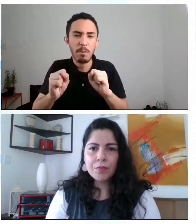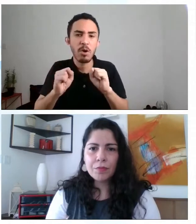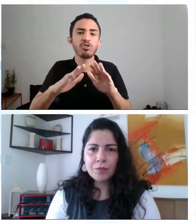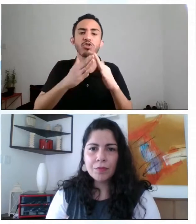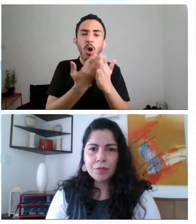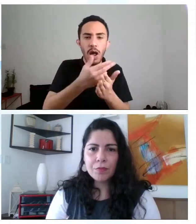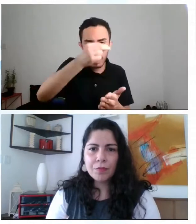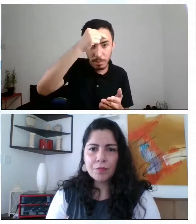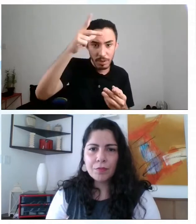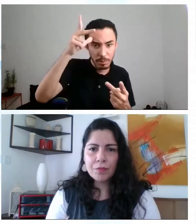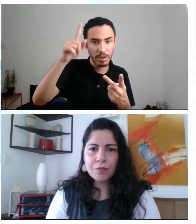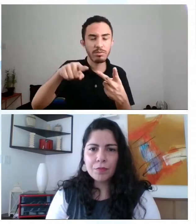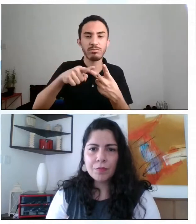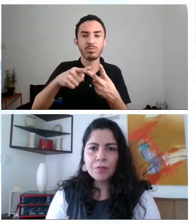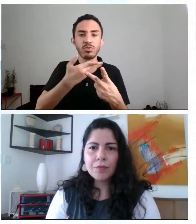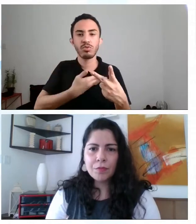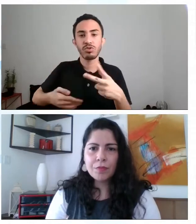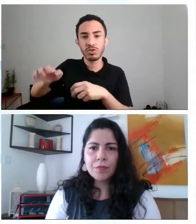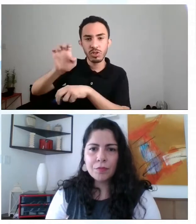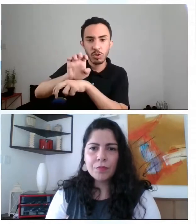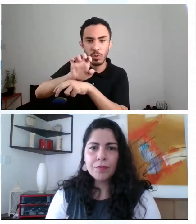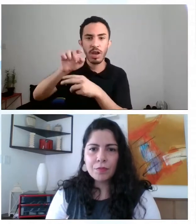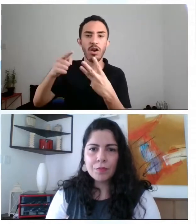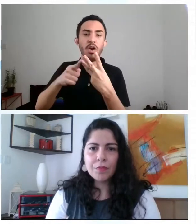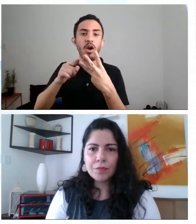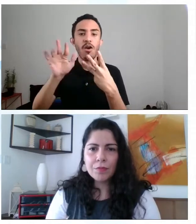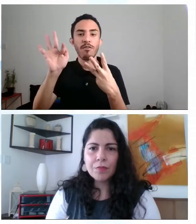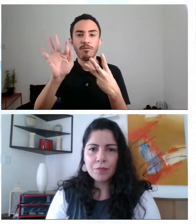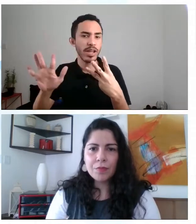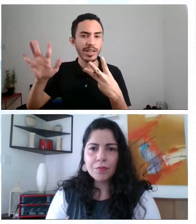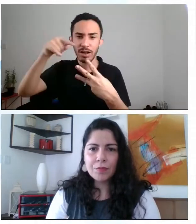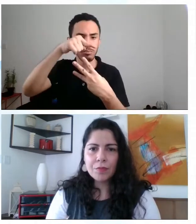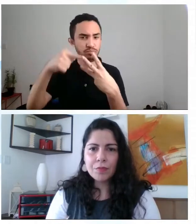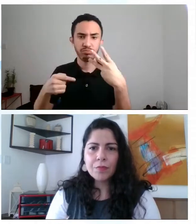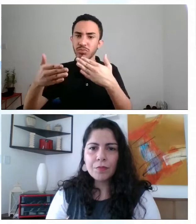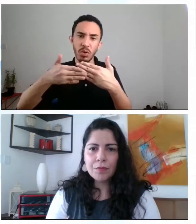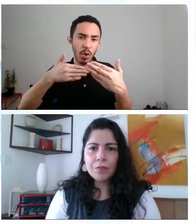escola municipal, ou se é estadual, ou se é uma instituição federal.